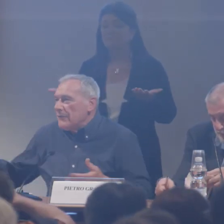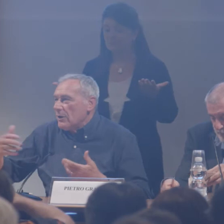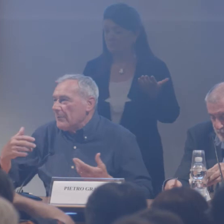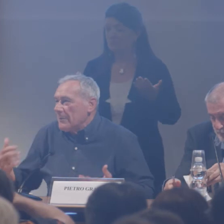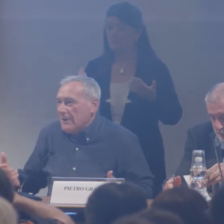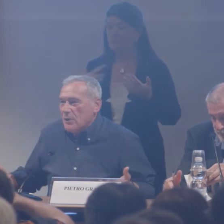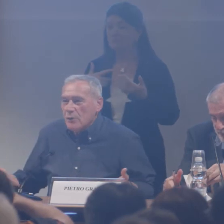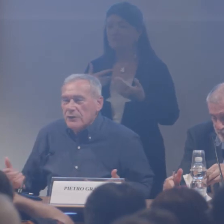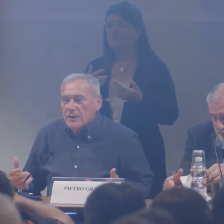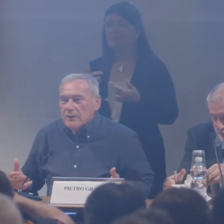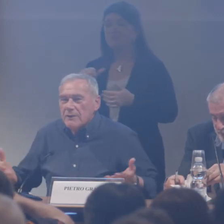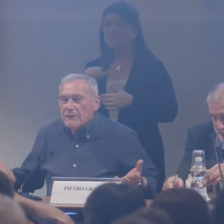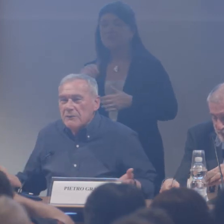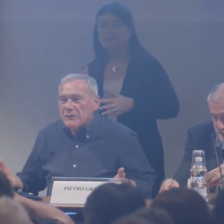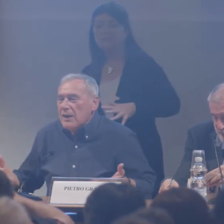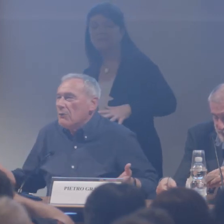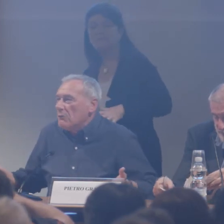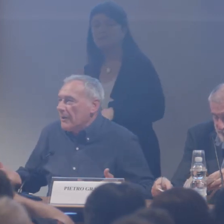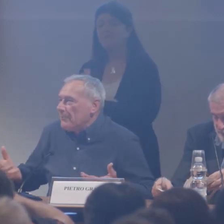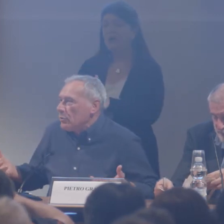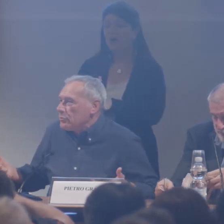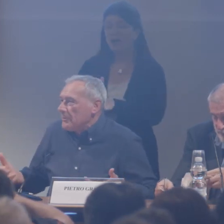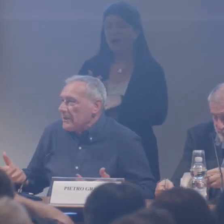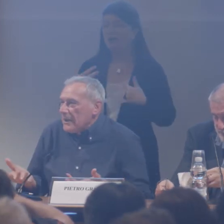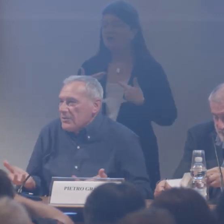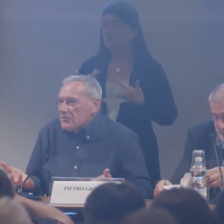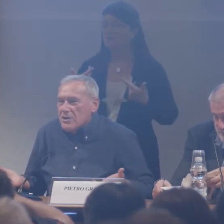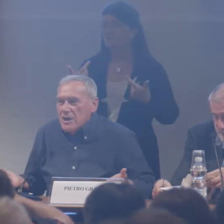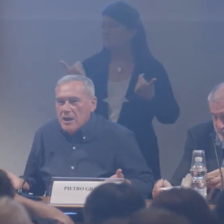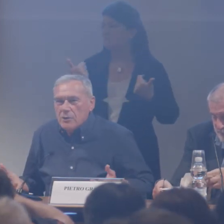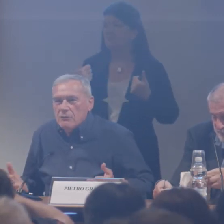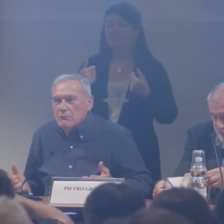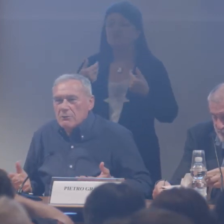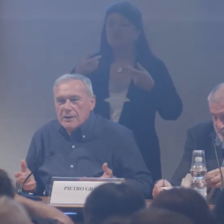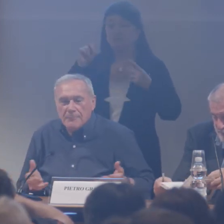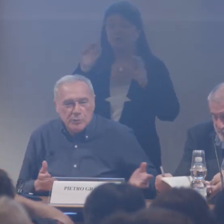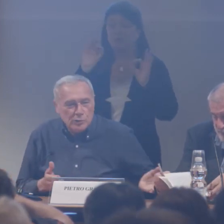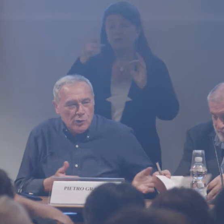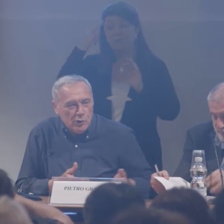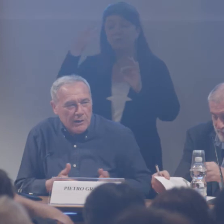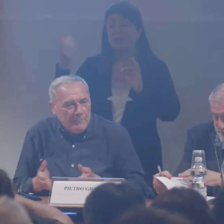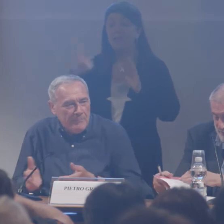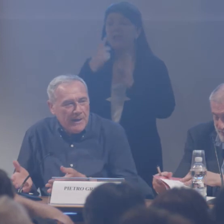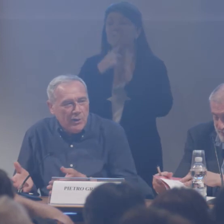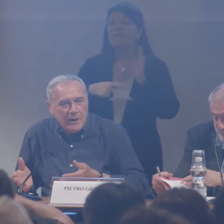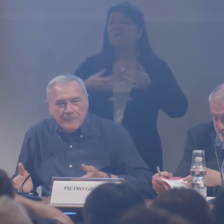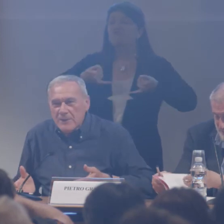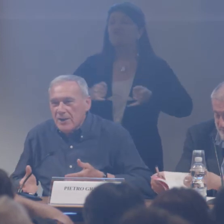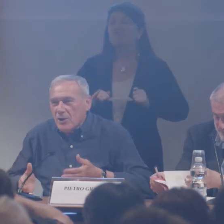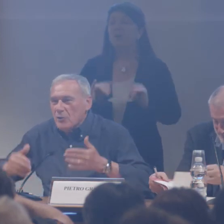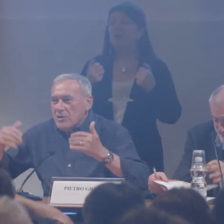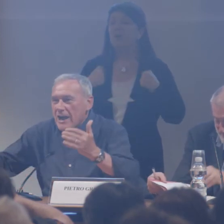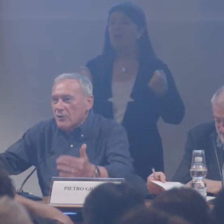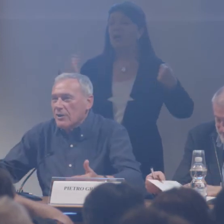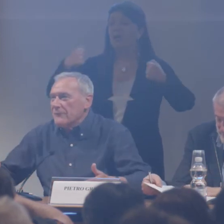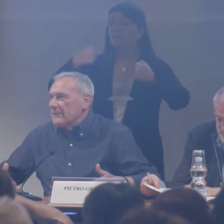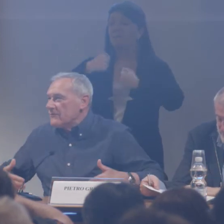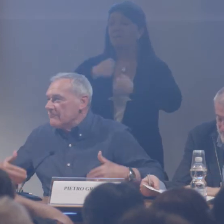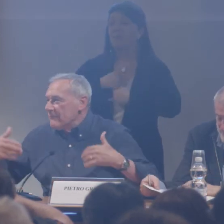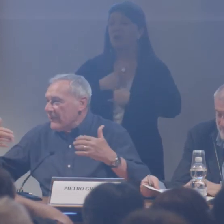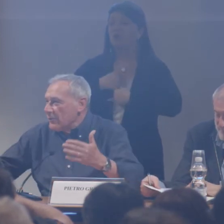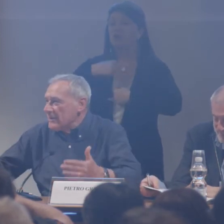mi infilo la prima cosa, mi infilai un cappotto, perché era gennaio, il cappotto color cammello che ogni anno